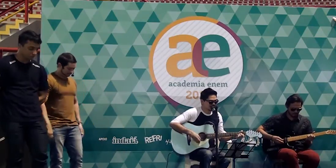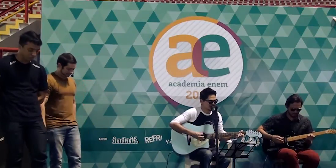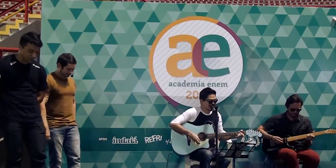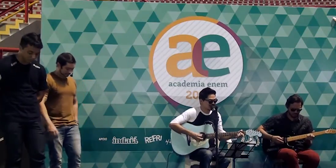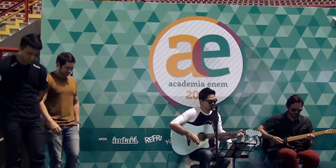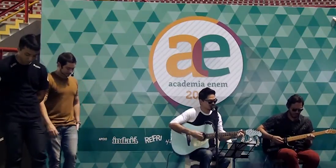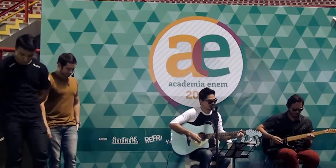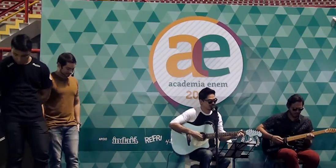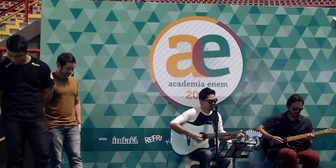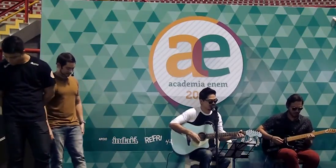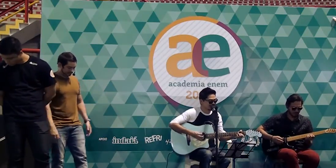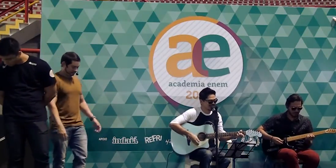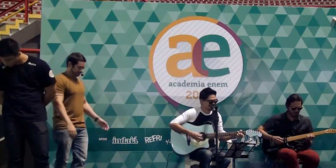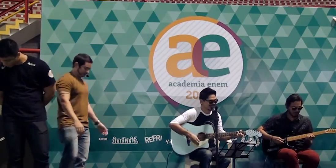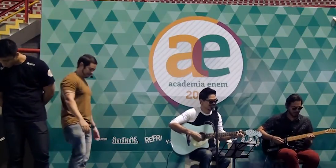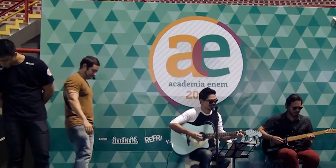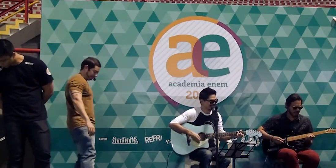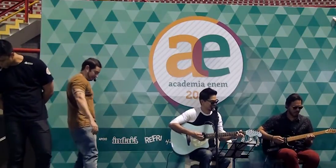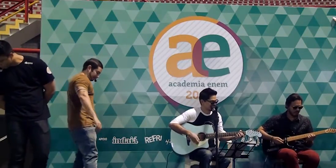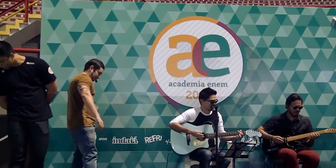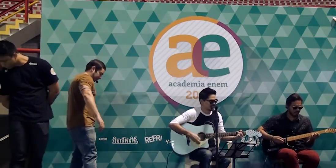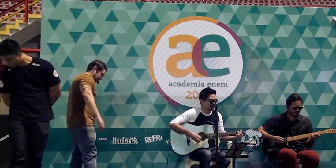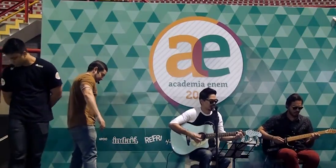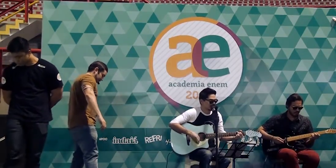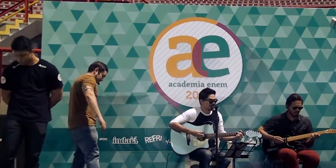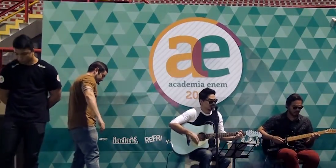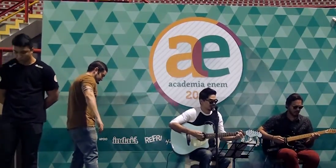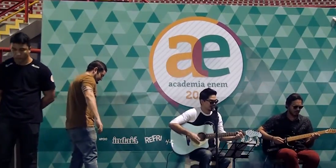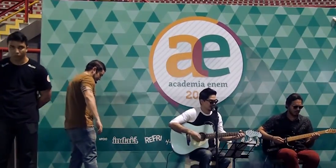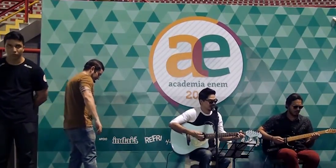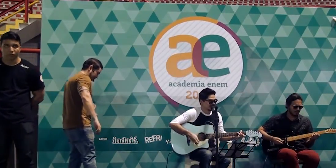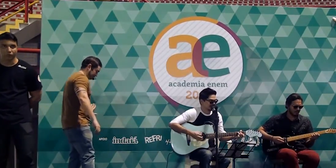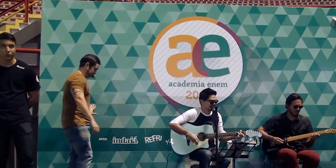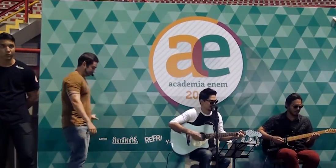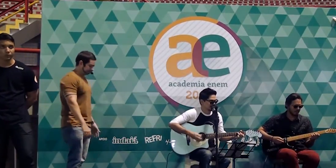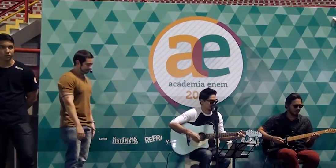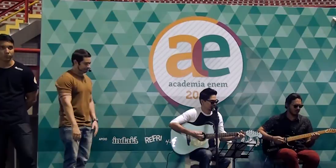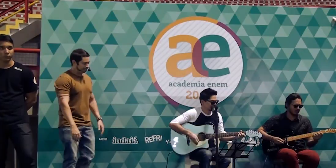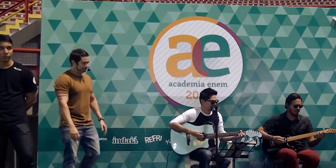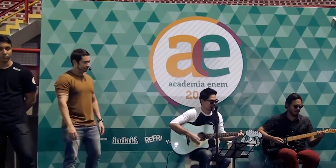Pinochet tira um sarro de você que não faz nada.